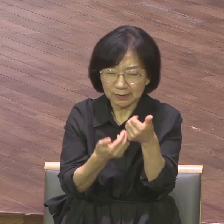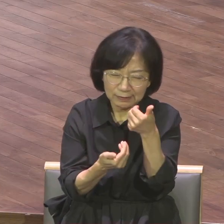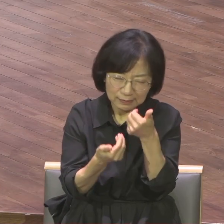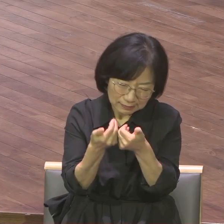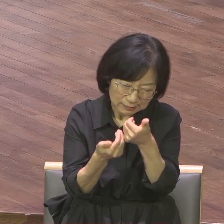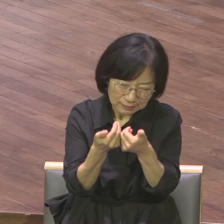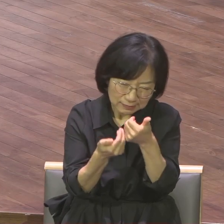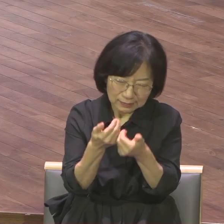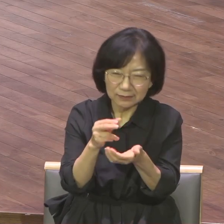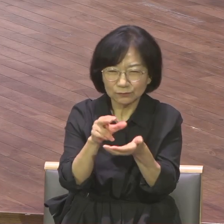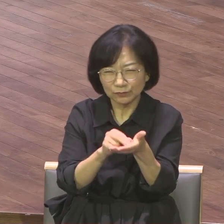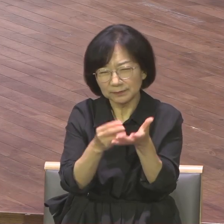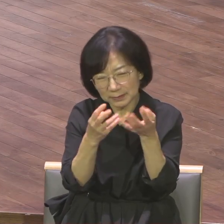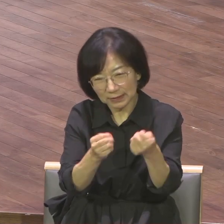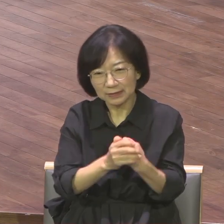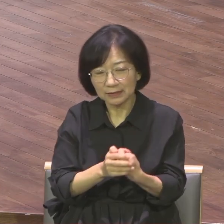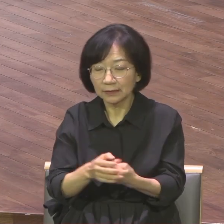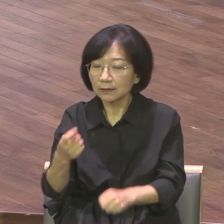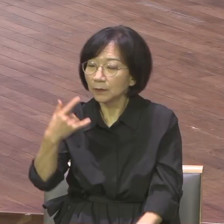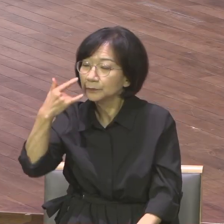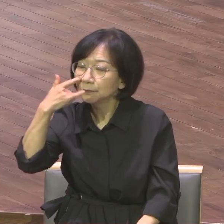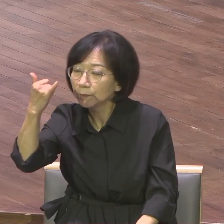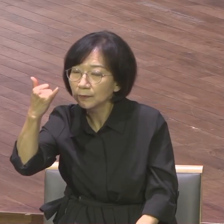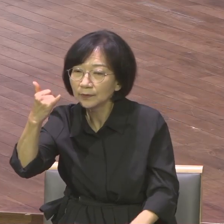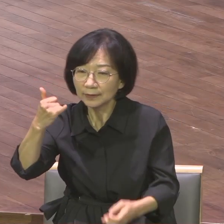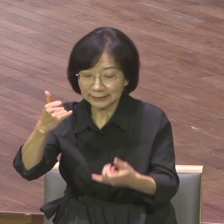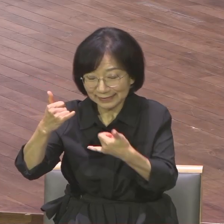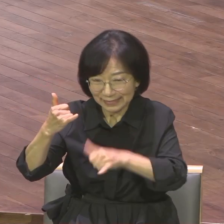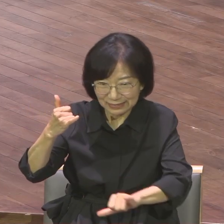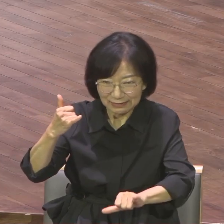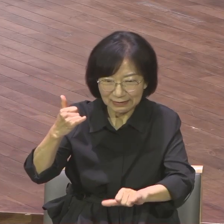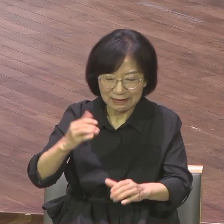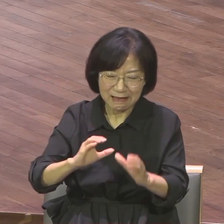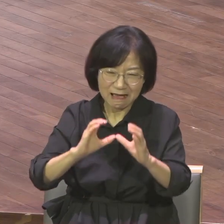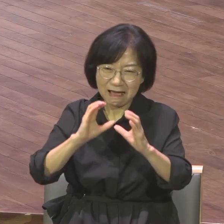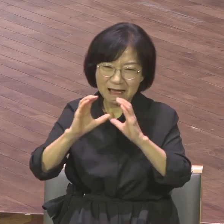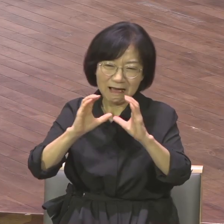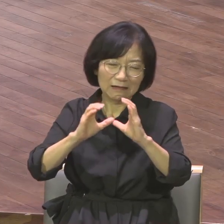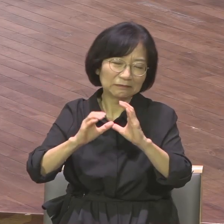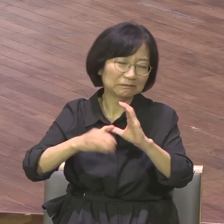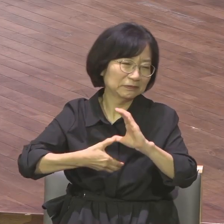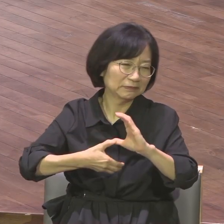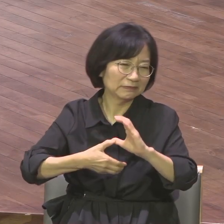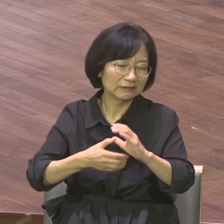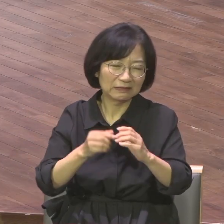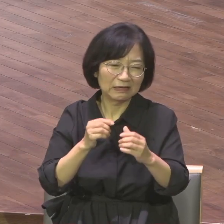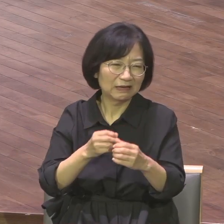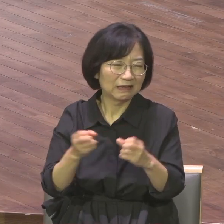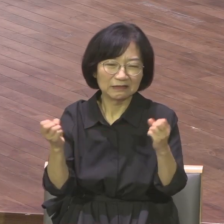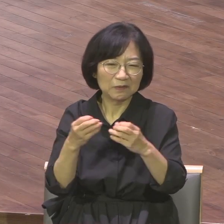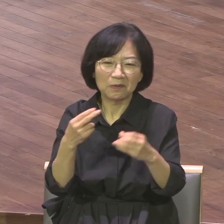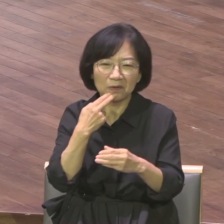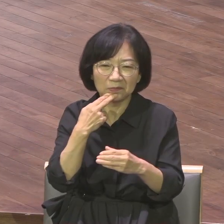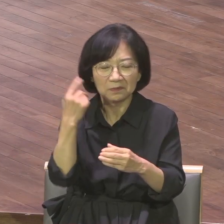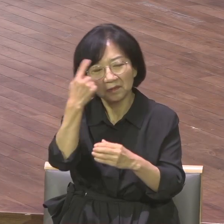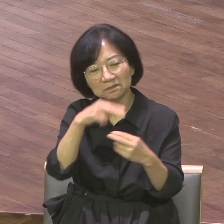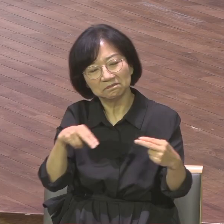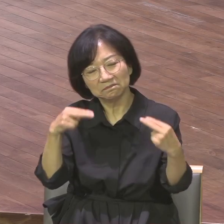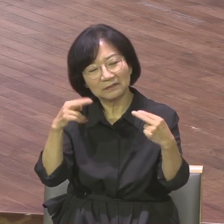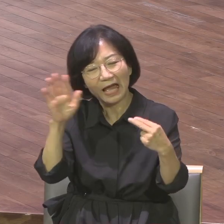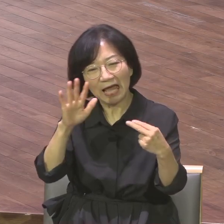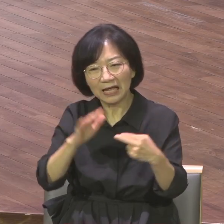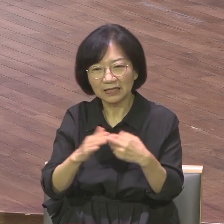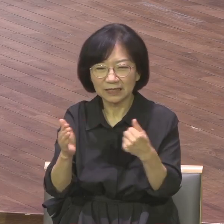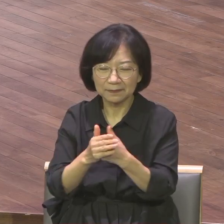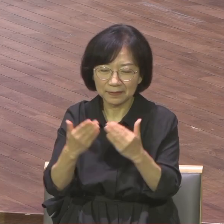하지요. 부모와 자식 간의 이 소통 부재로 인해서 가정에 많은 문제가